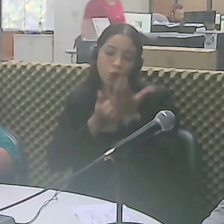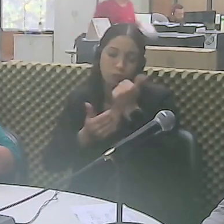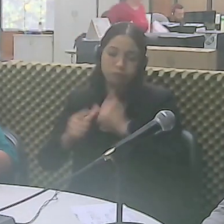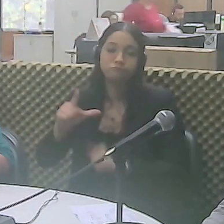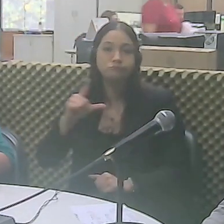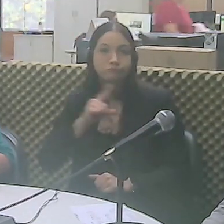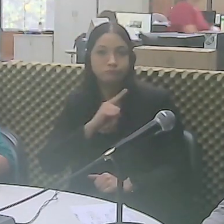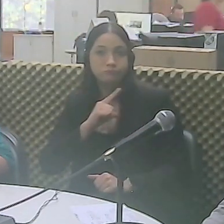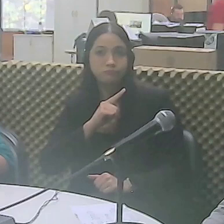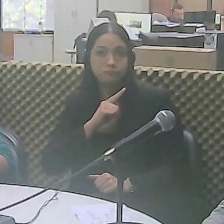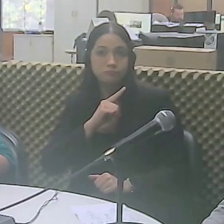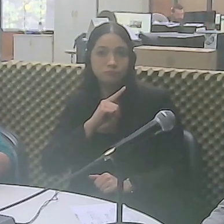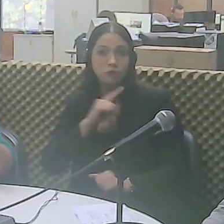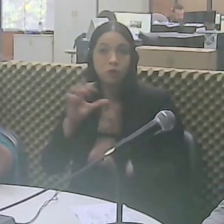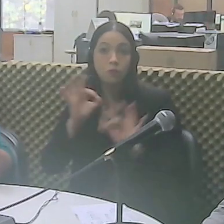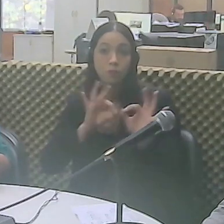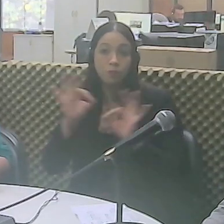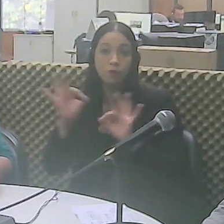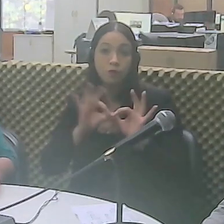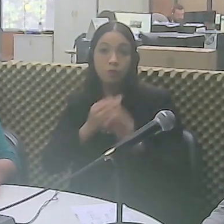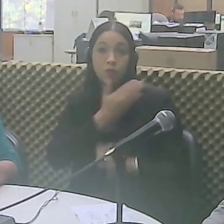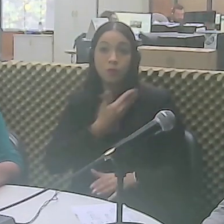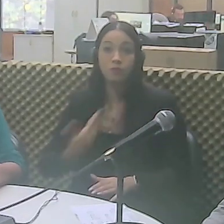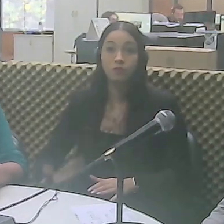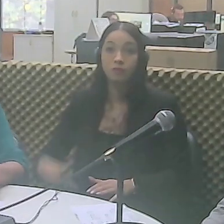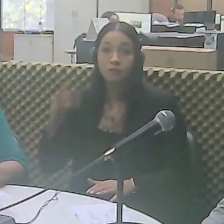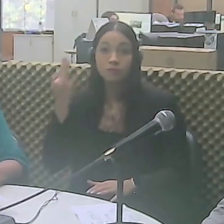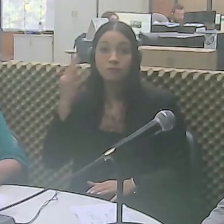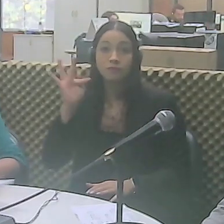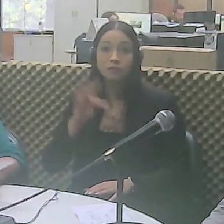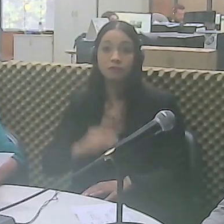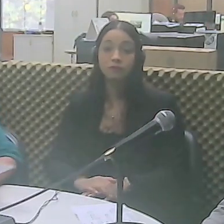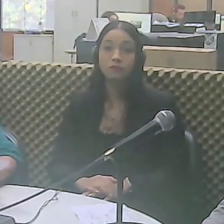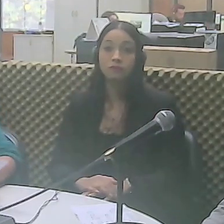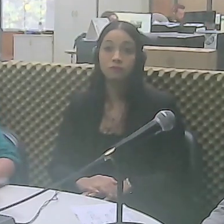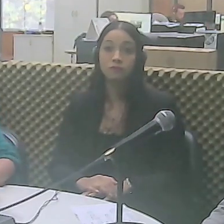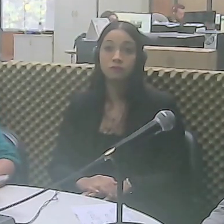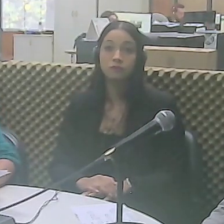fornecido por meio do programa do governo federal.